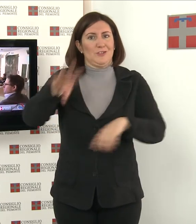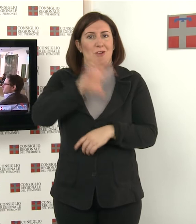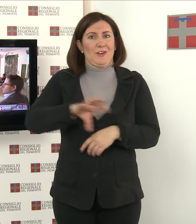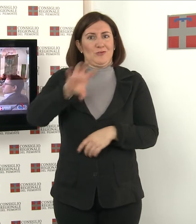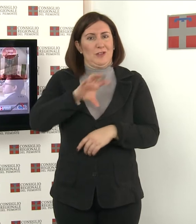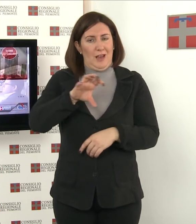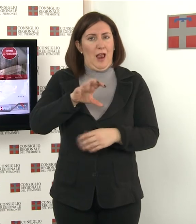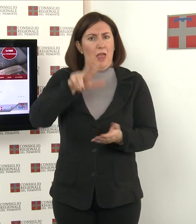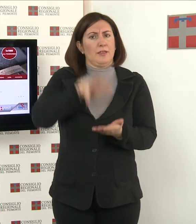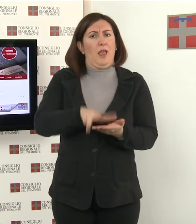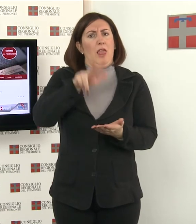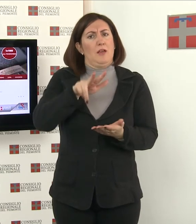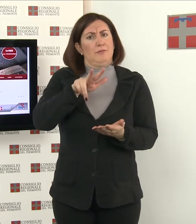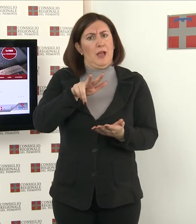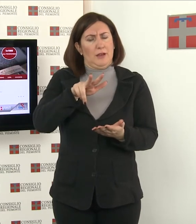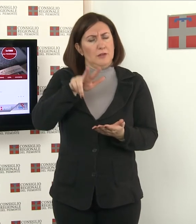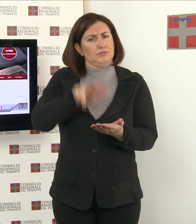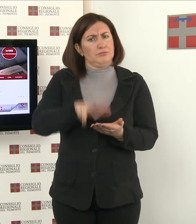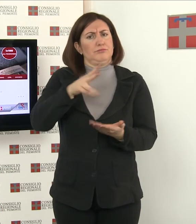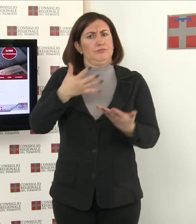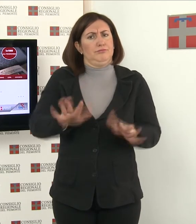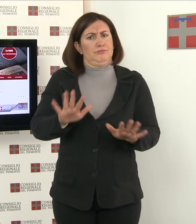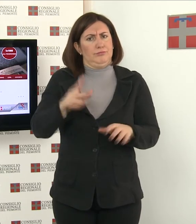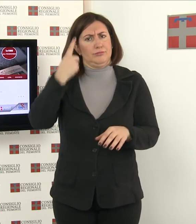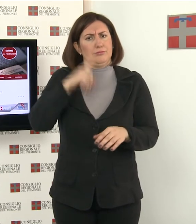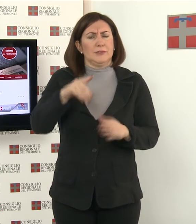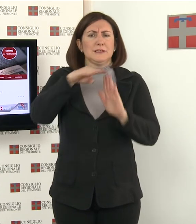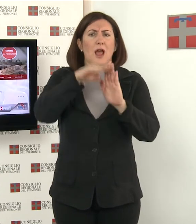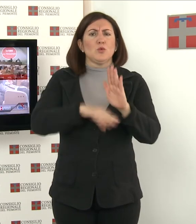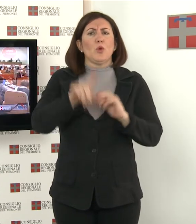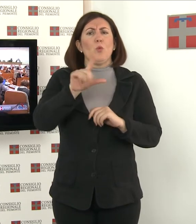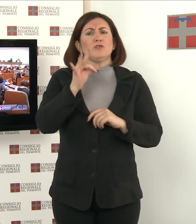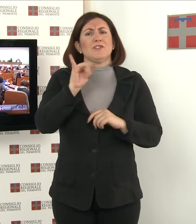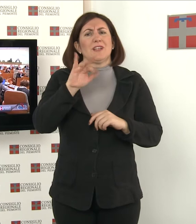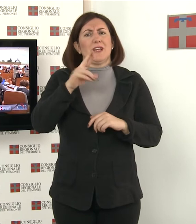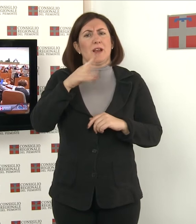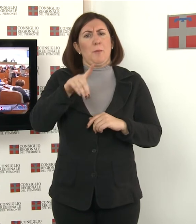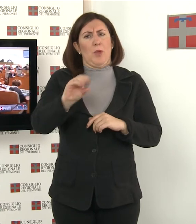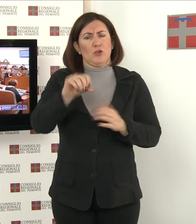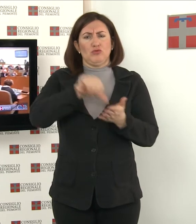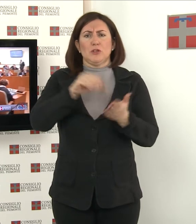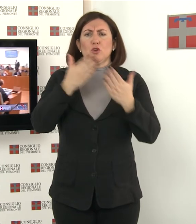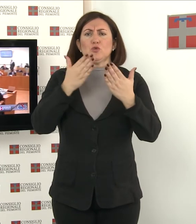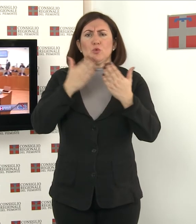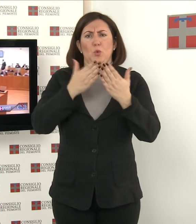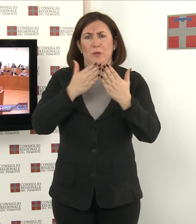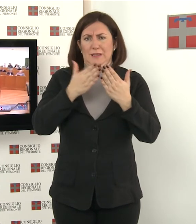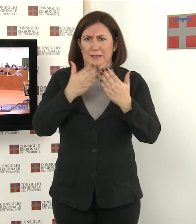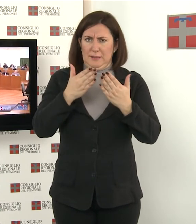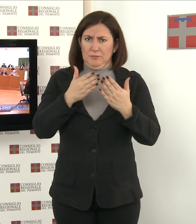lo statuto della fondazione luigi firpo cento di studi sul pensiero politico risalente al 1987 gli